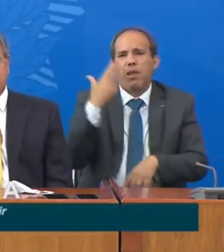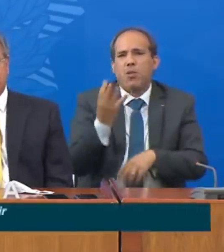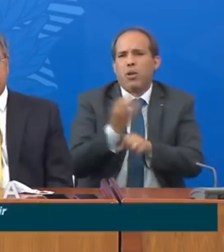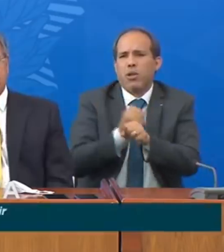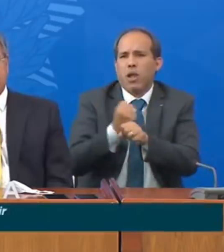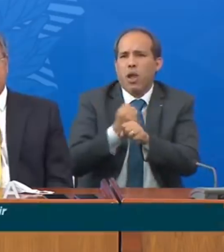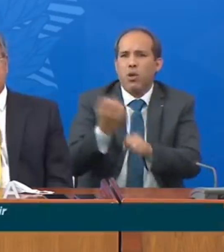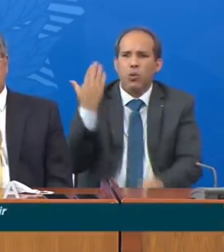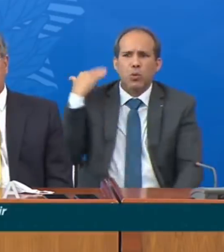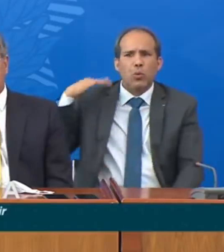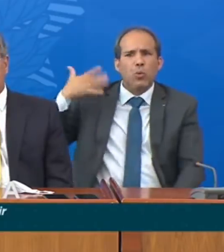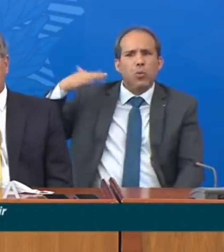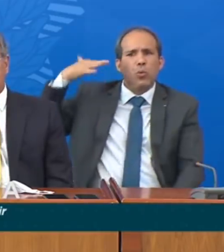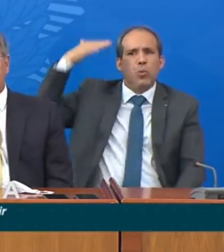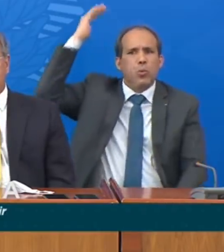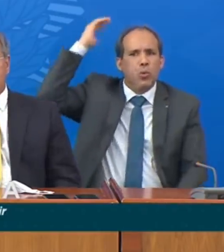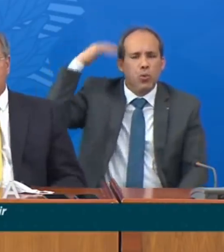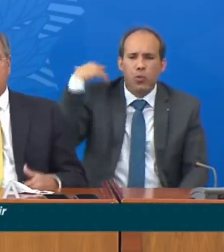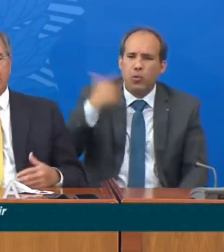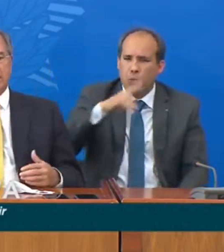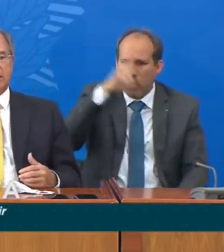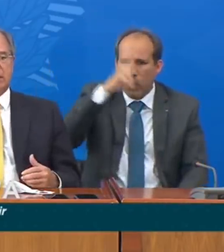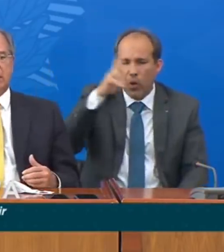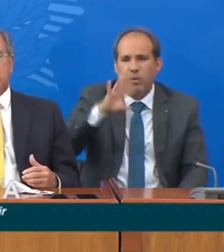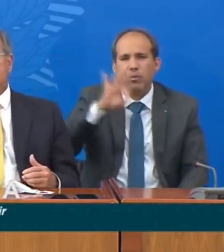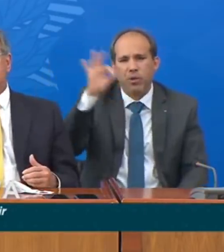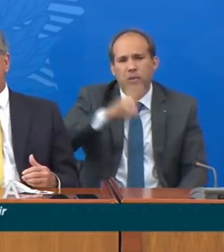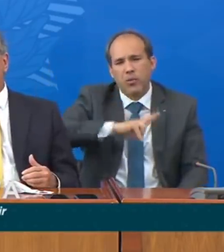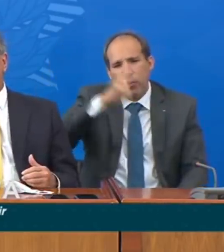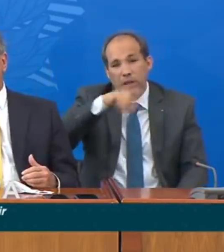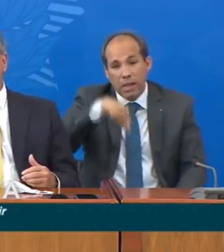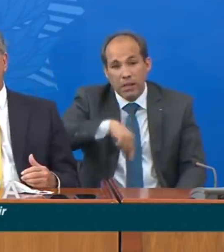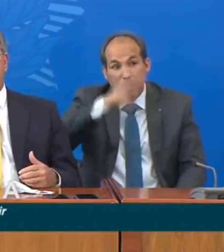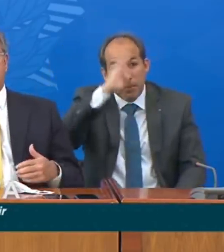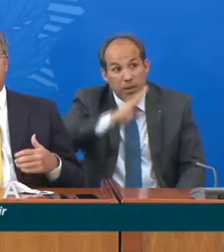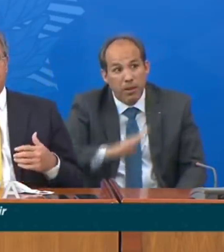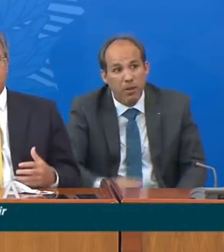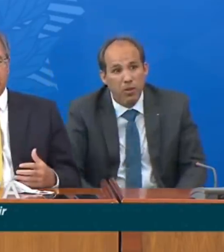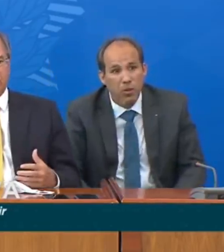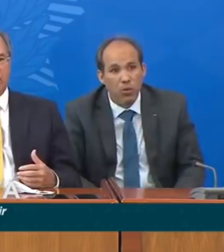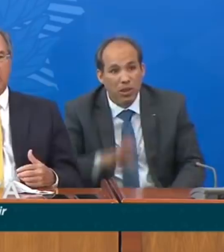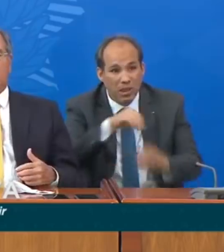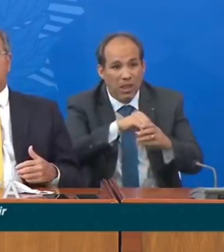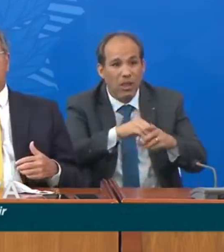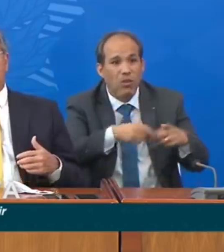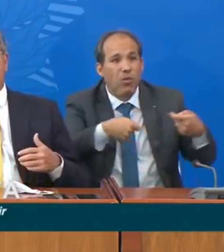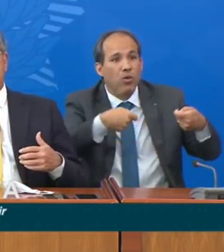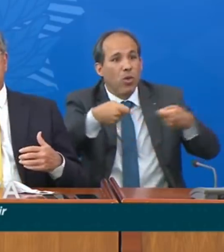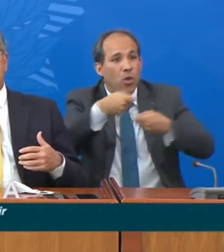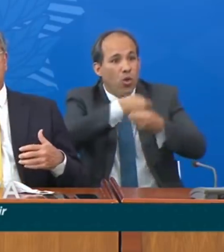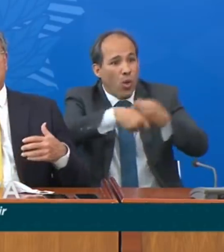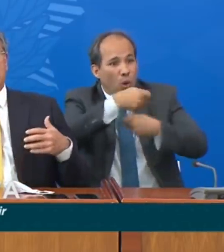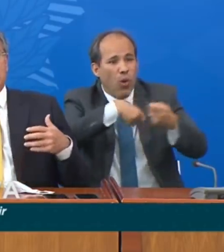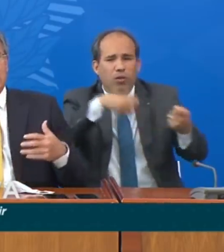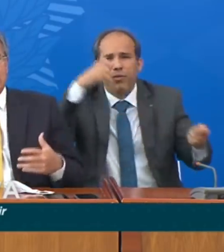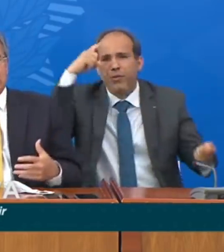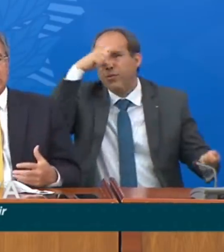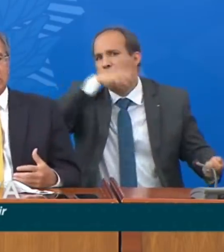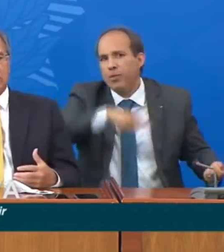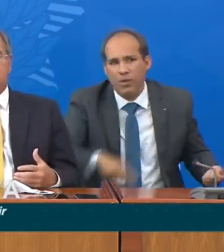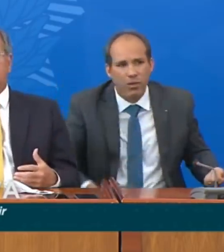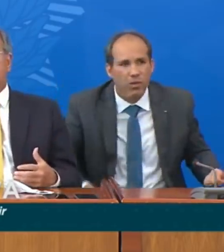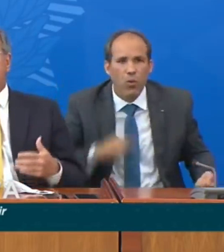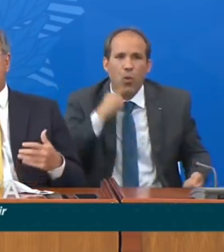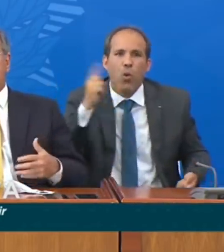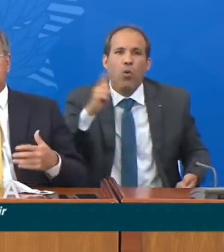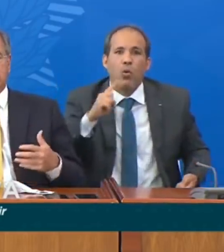PIB. Então, o Brasil se tornou um país, um ambiente de negócio difícil, onde há uma certa hostilidade do